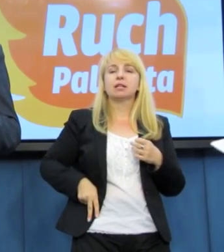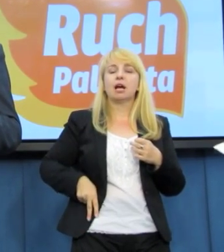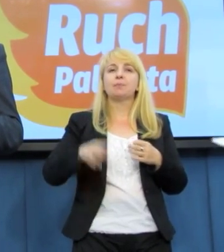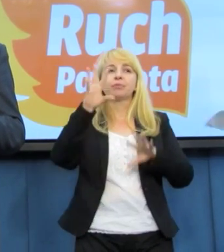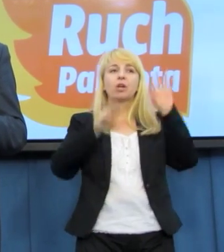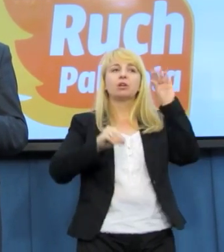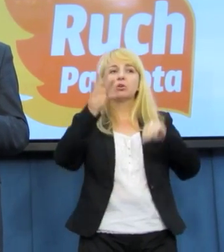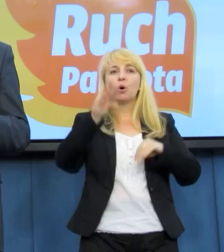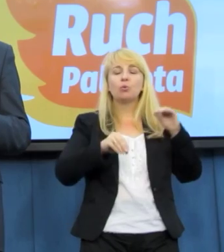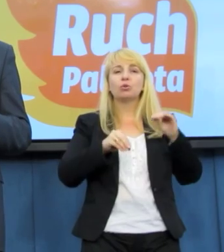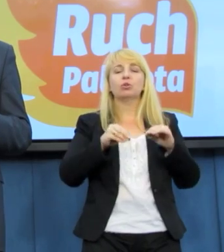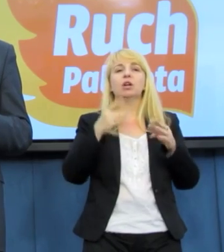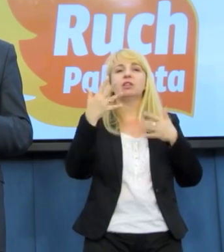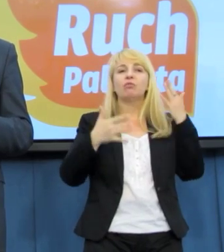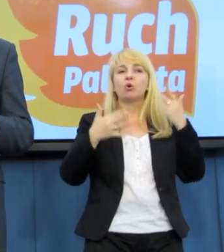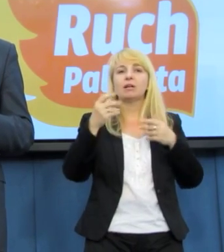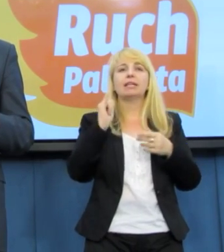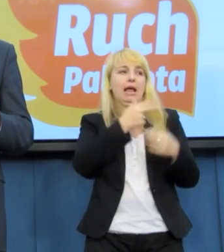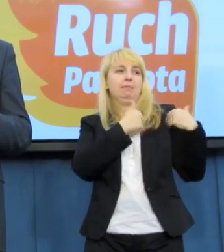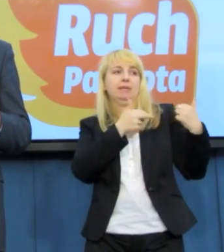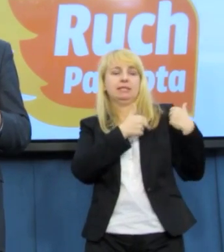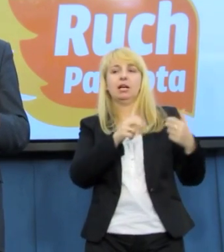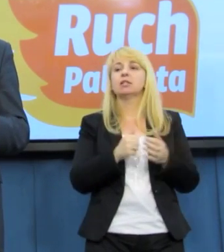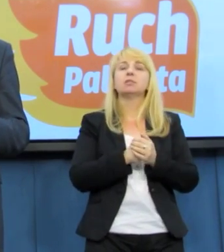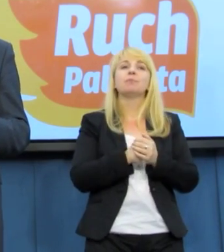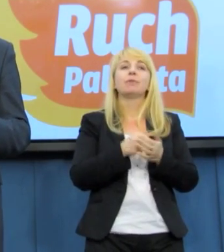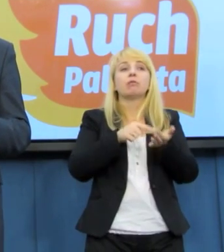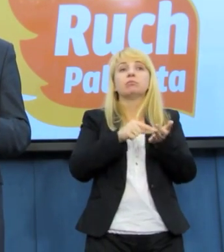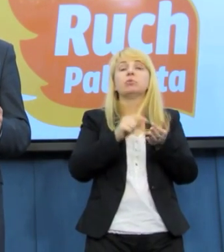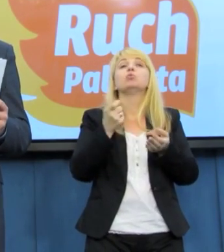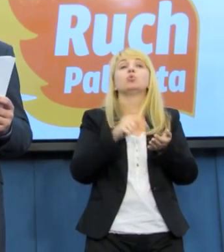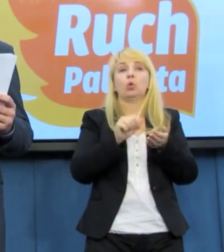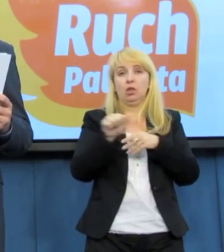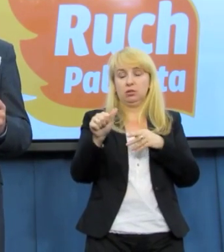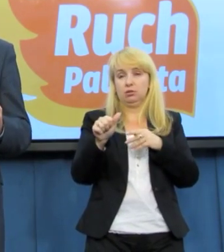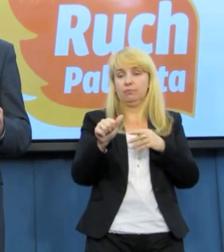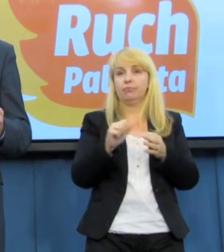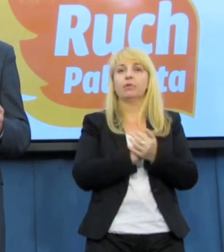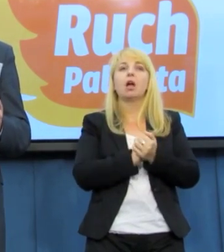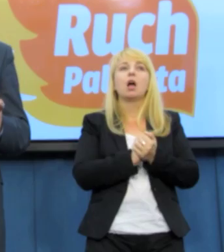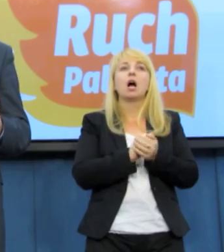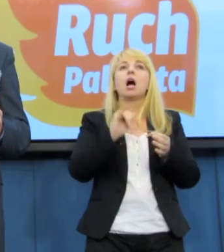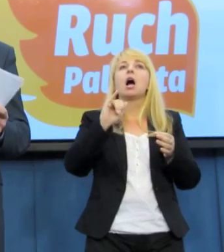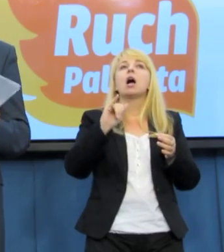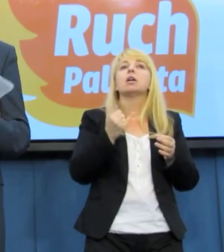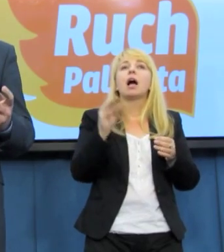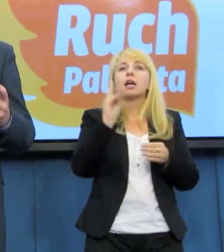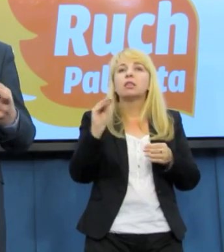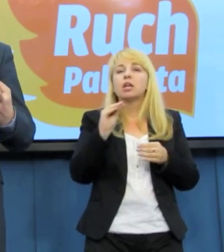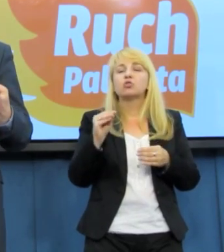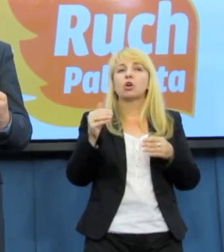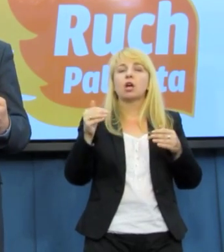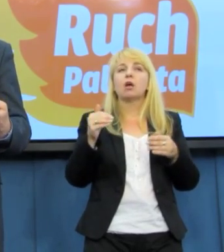cyfryzacji i administracji odnośnie tego, jak jeszcze finansują, czy finansowały, bo